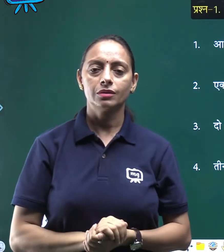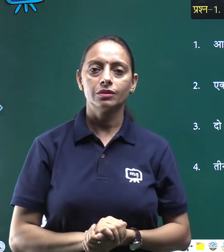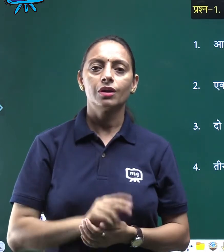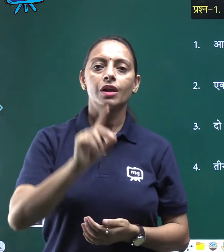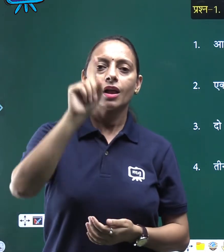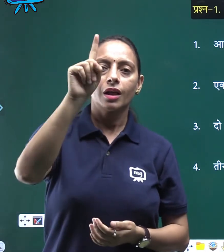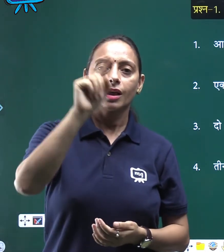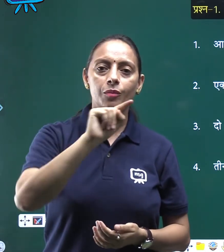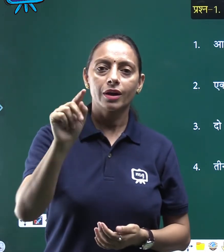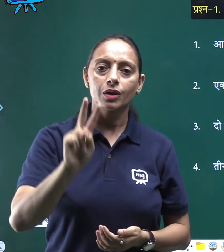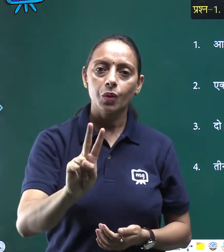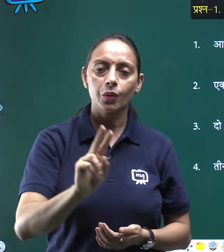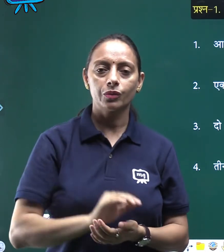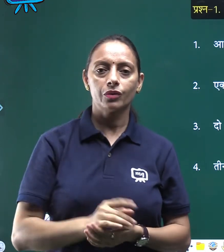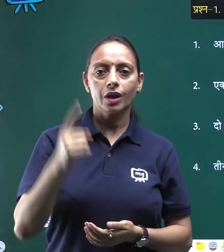भिन्न के रूप में